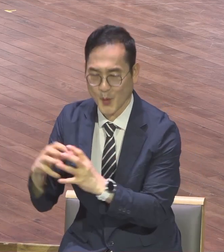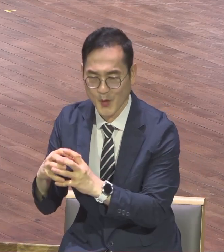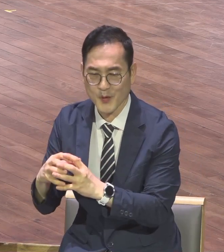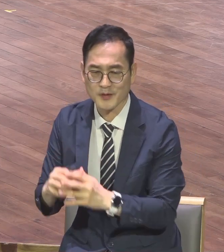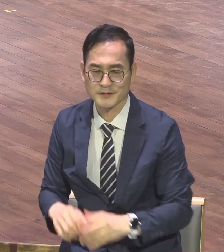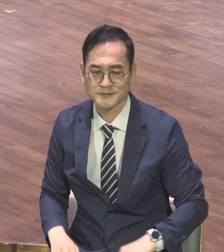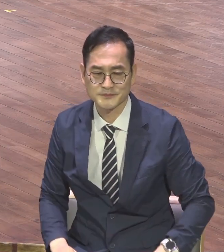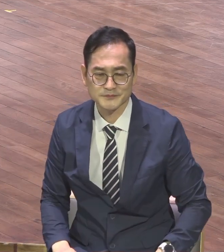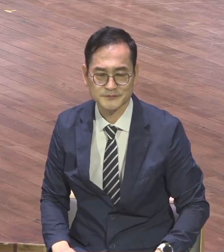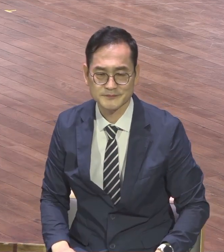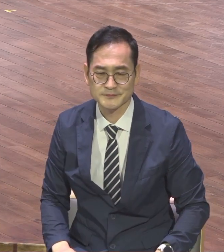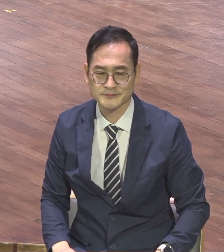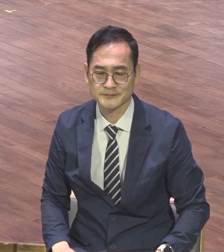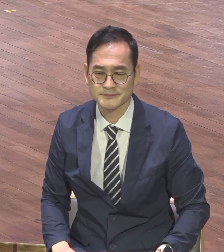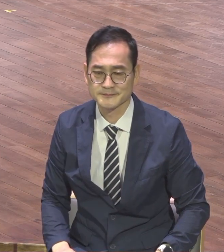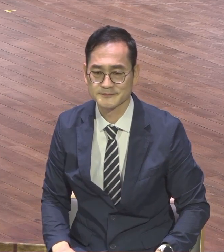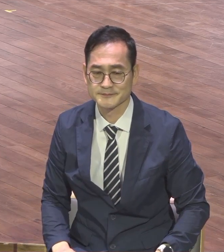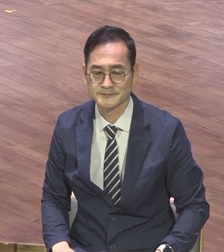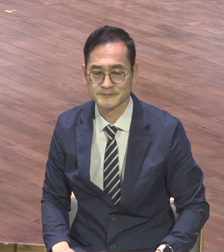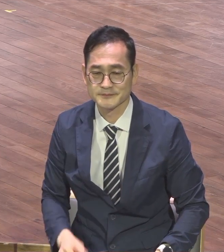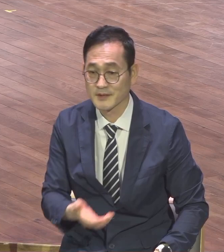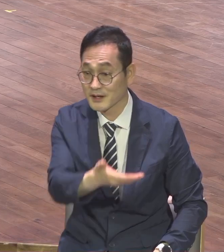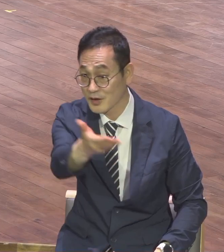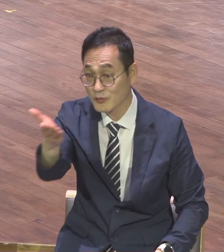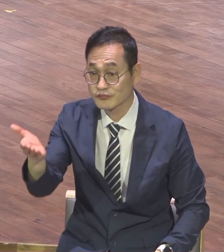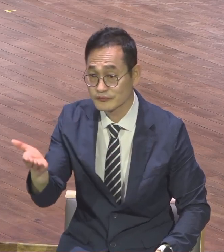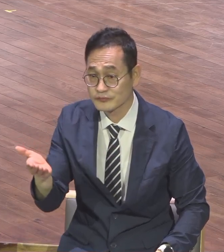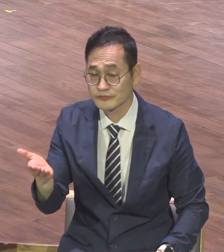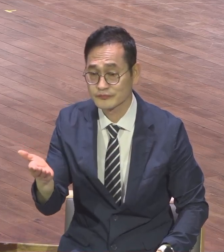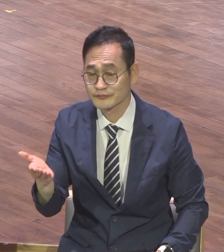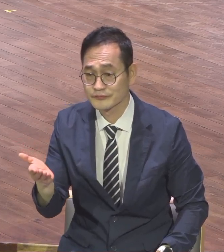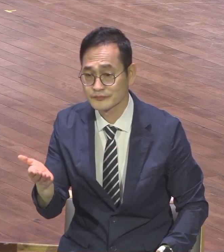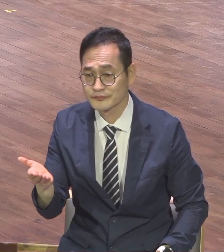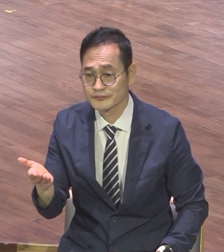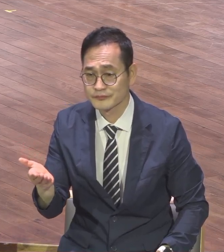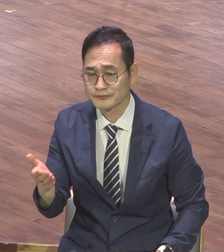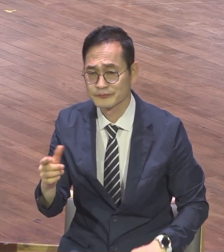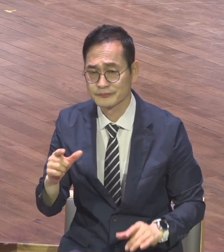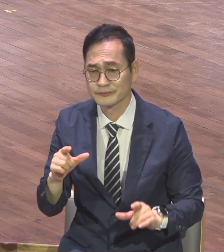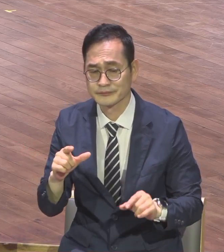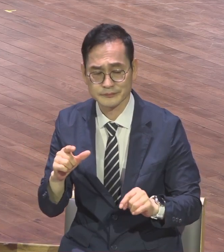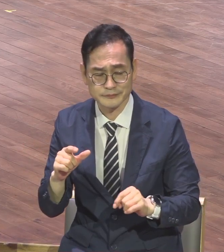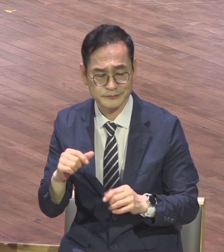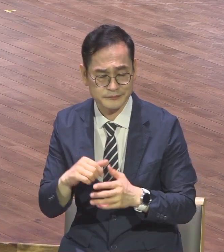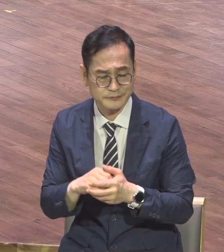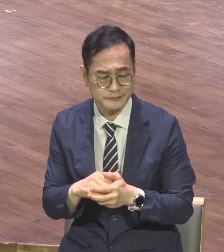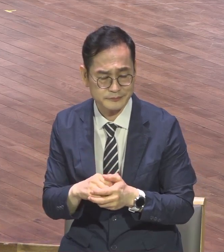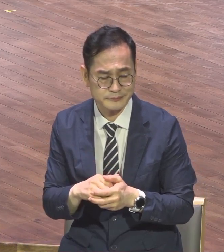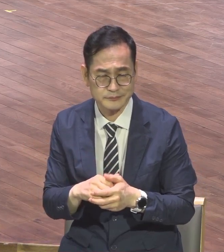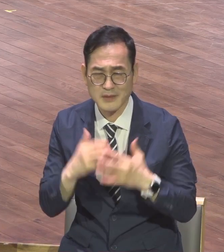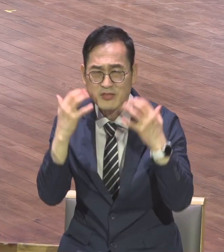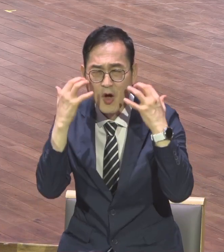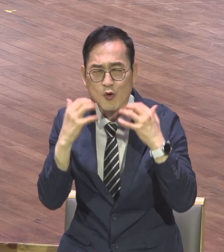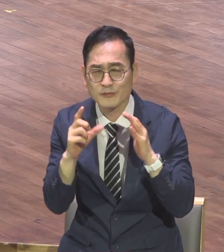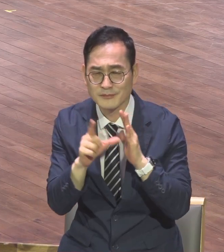모이기 때문에 개방을 합니다. 우리 성도님들도 이제 더운 날씨에 멀리 갈 거 없고 그냥 여기